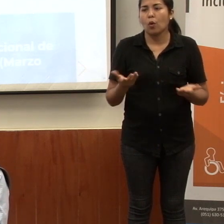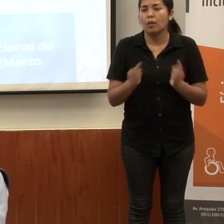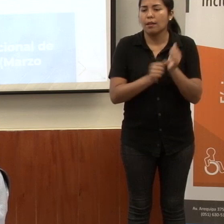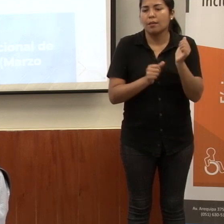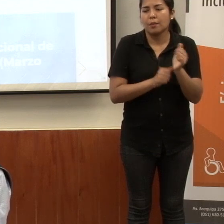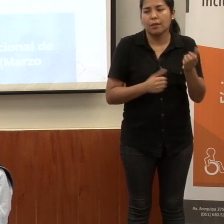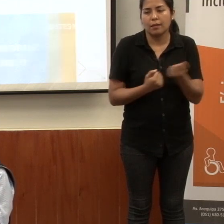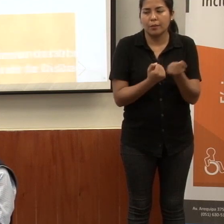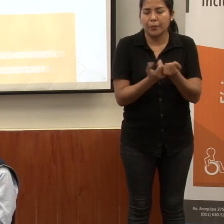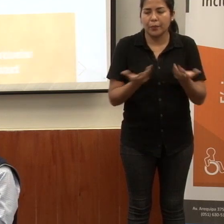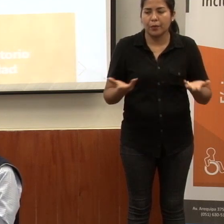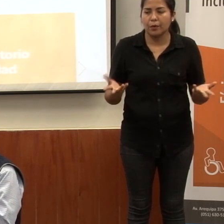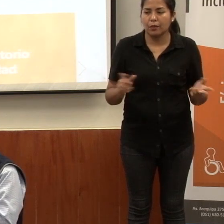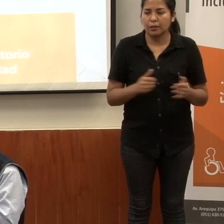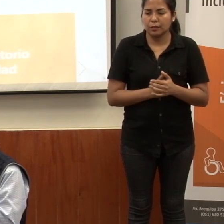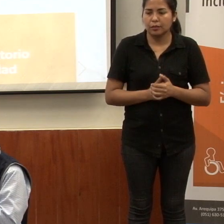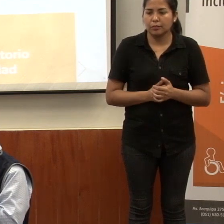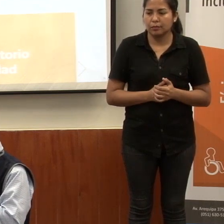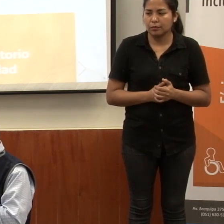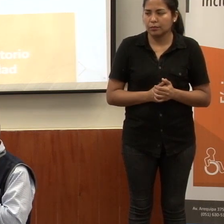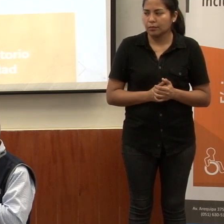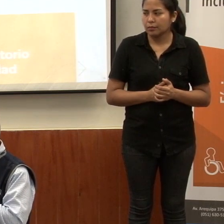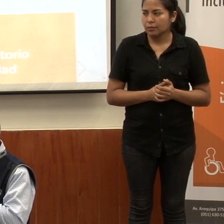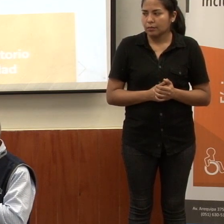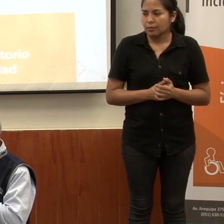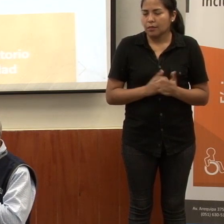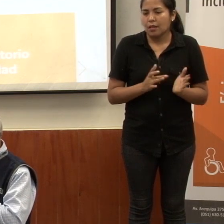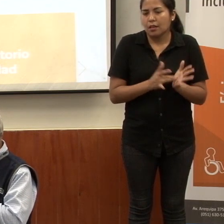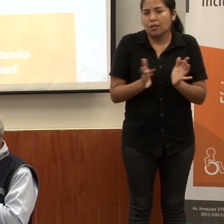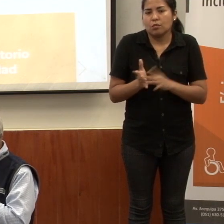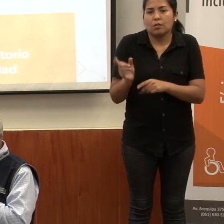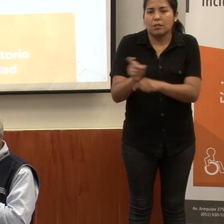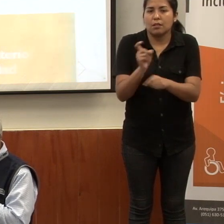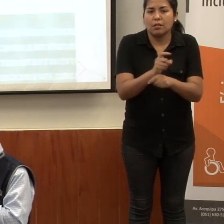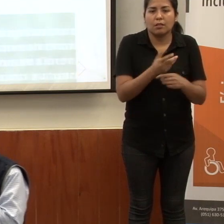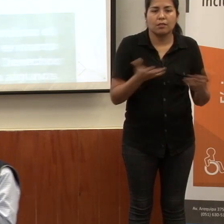hermandad, la bondad y lo que Jesús dijo y no sé cuántito? Ya, me estoy